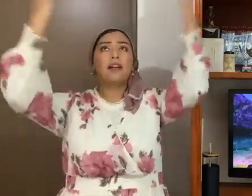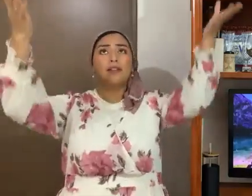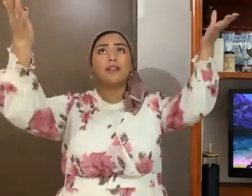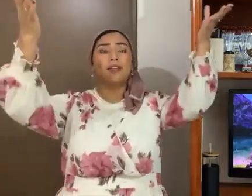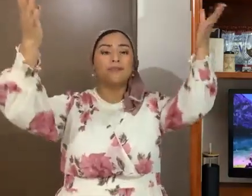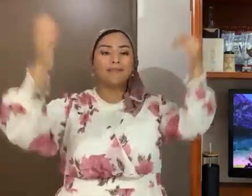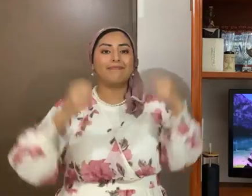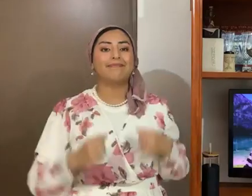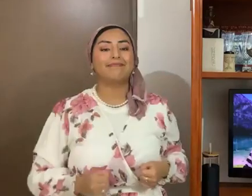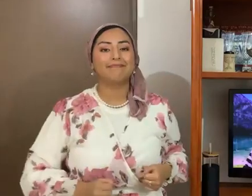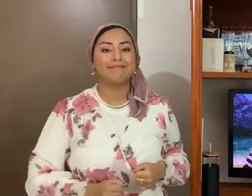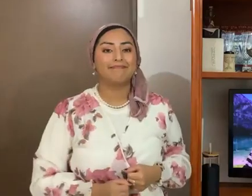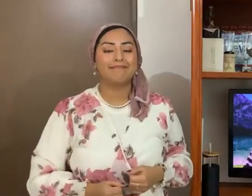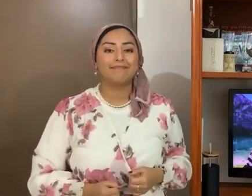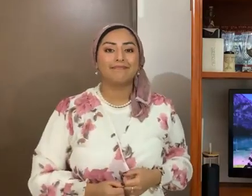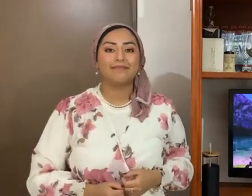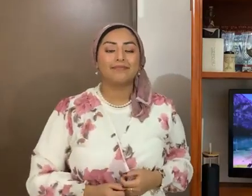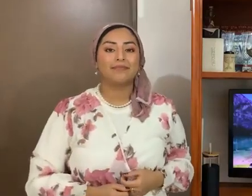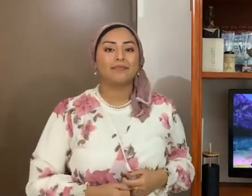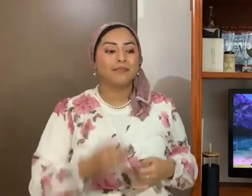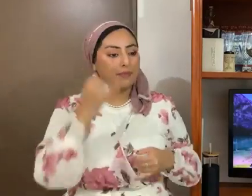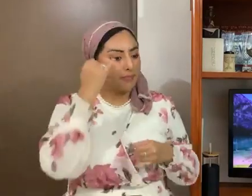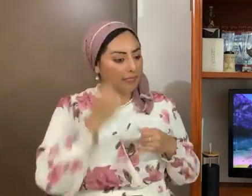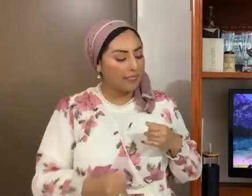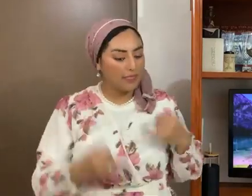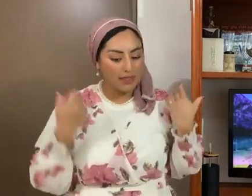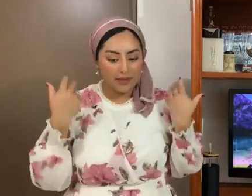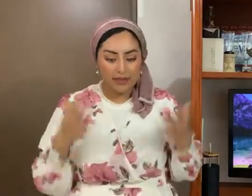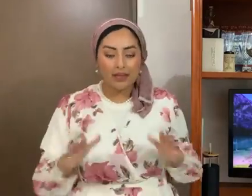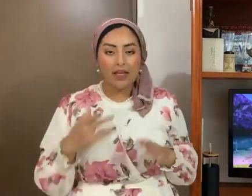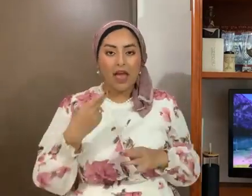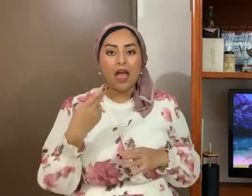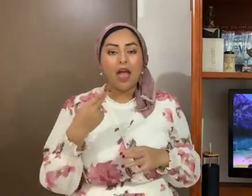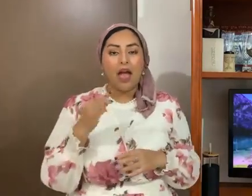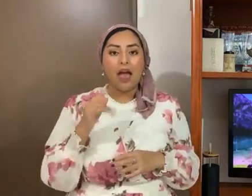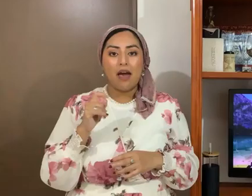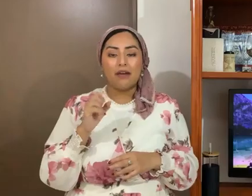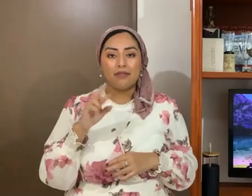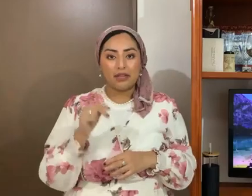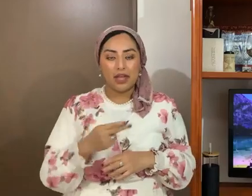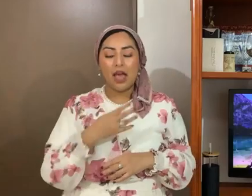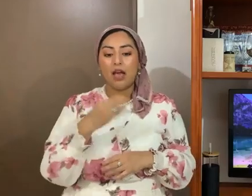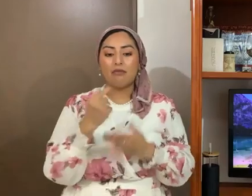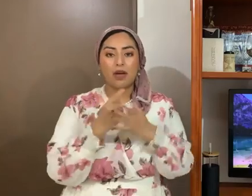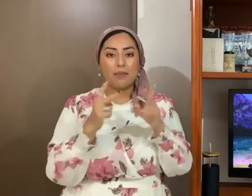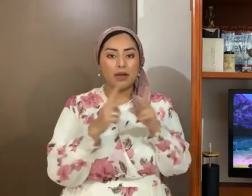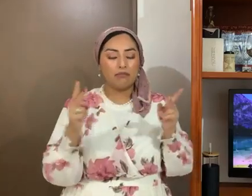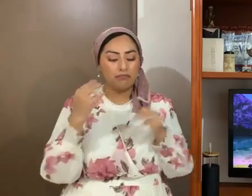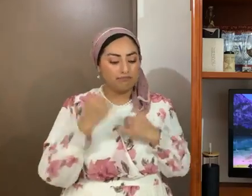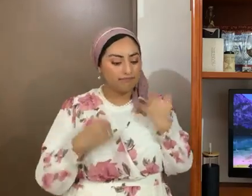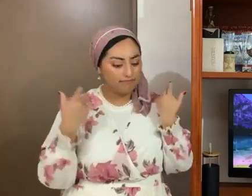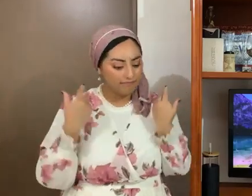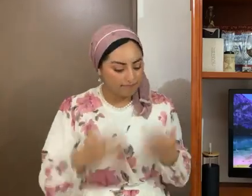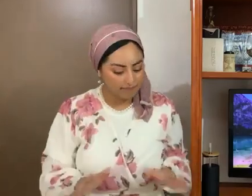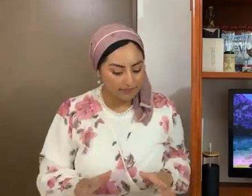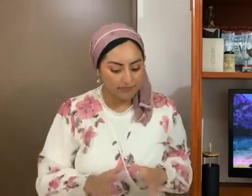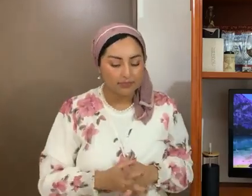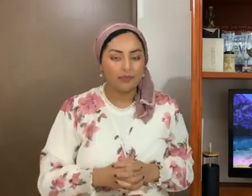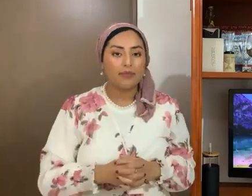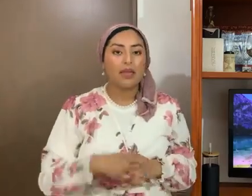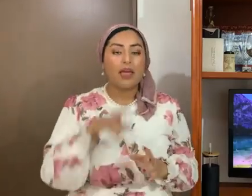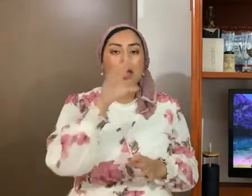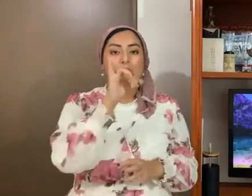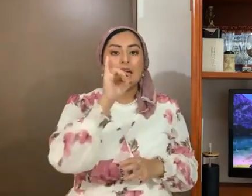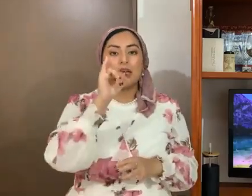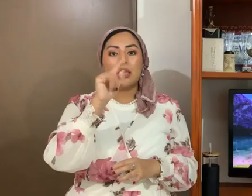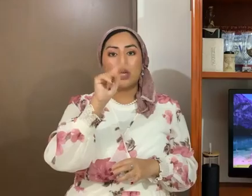aleluya. Bueno, amados Sahim, pues con esto terminamos la Haftará y la Parashá y la Haftará,